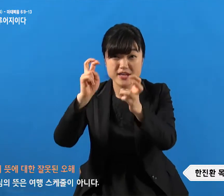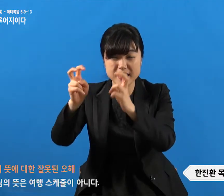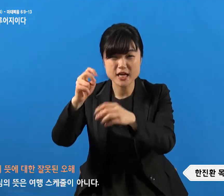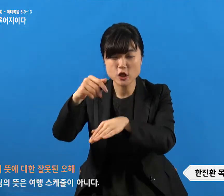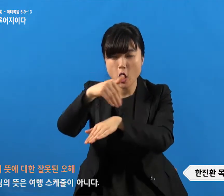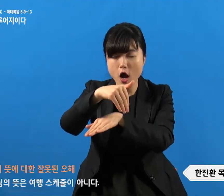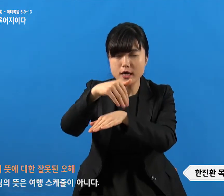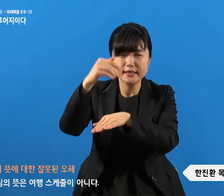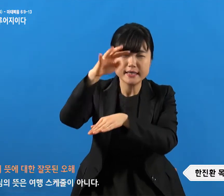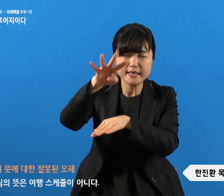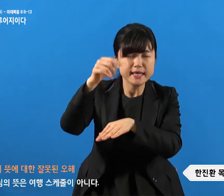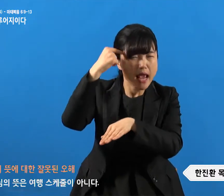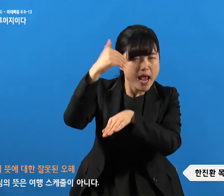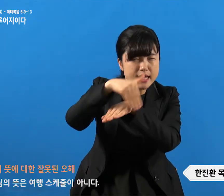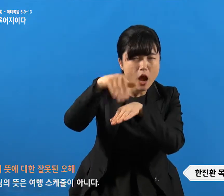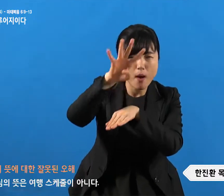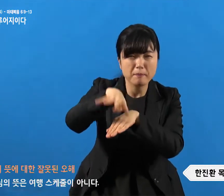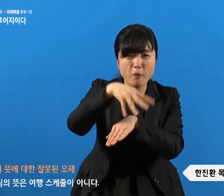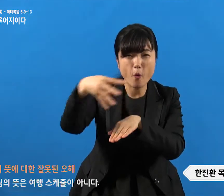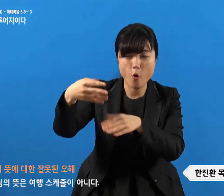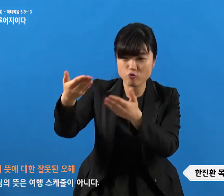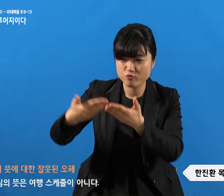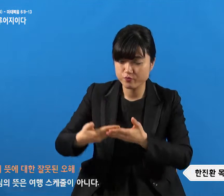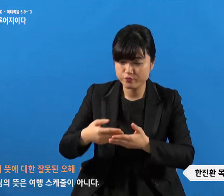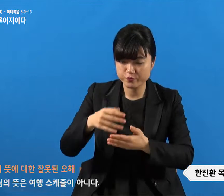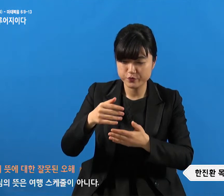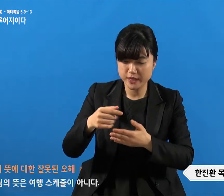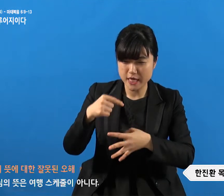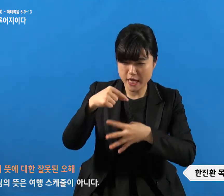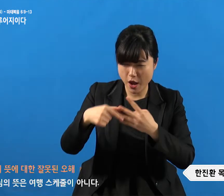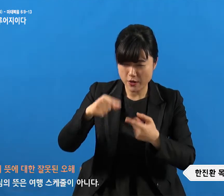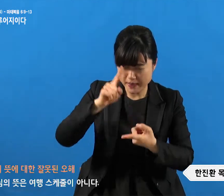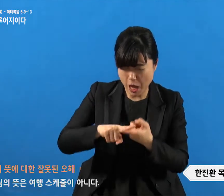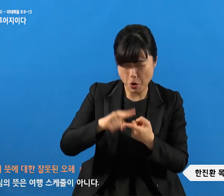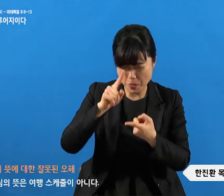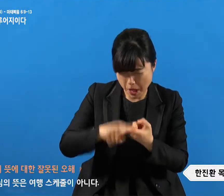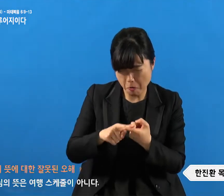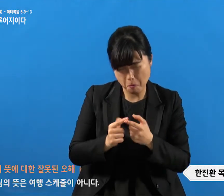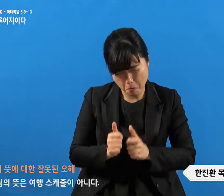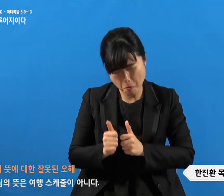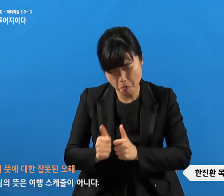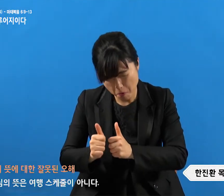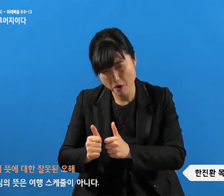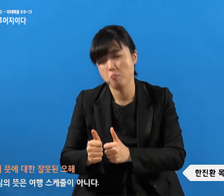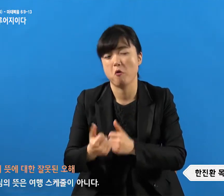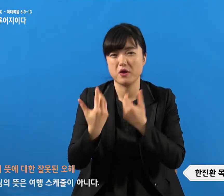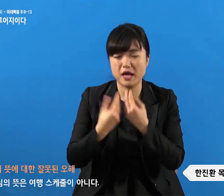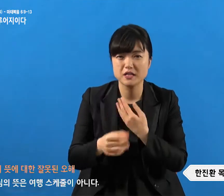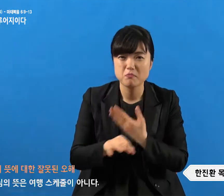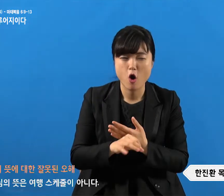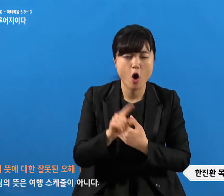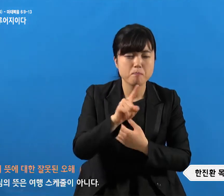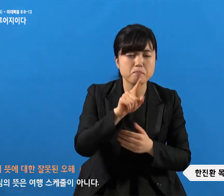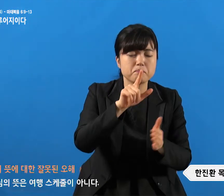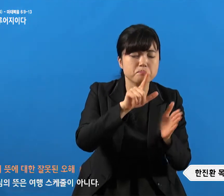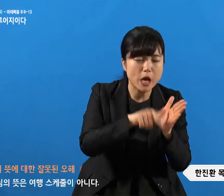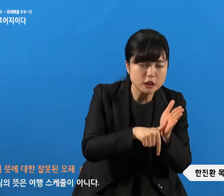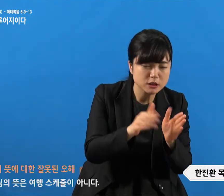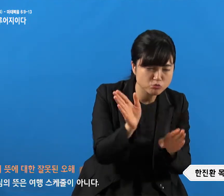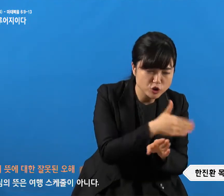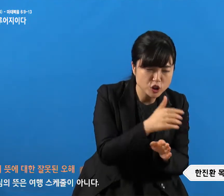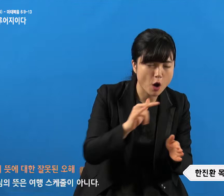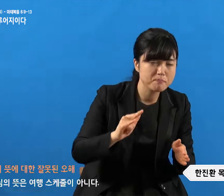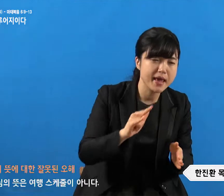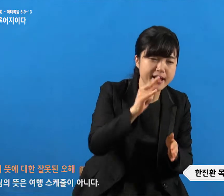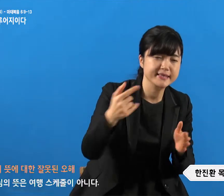스케줄을 짜주지요. 그러면 그 스케줄대로 정확하게 움직여야 됩니다. 며칠 어디에서